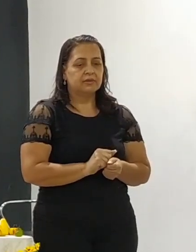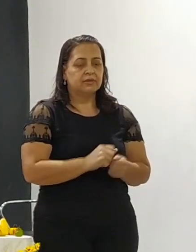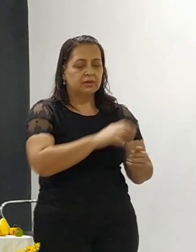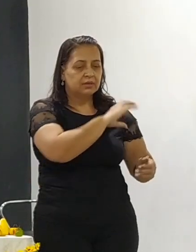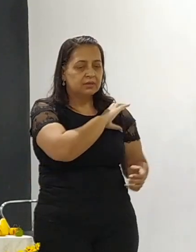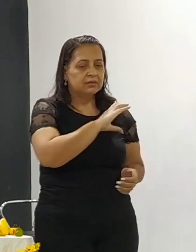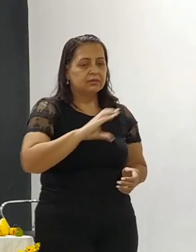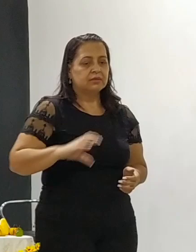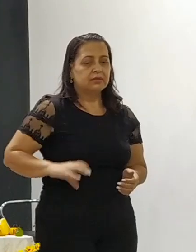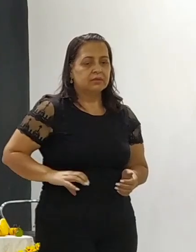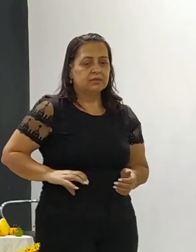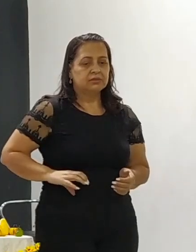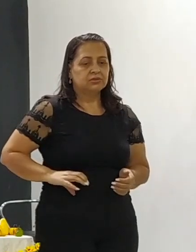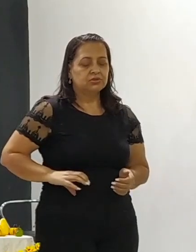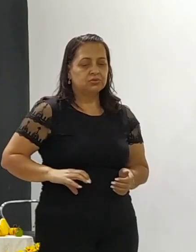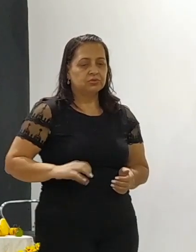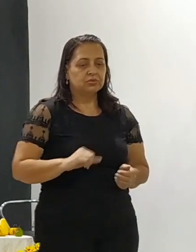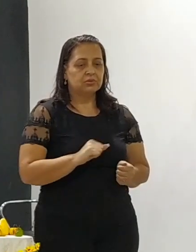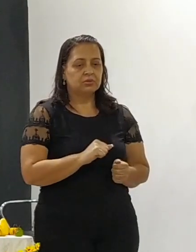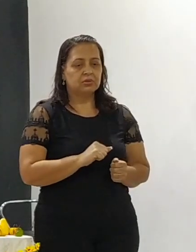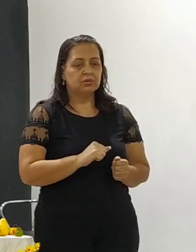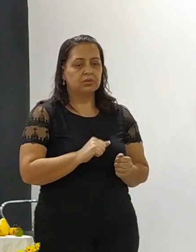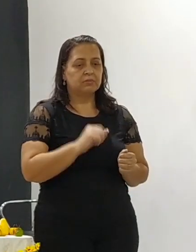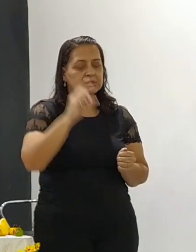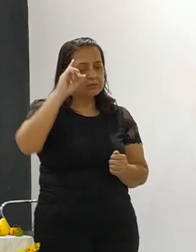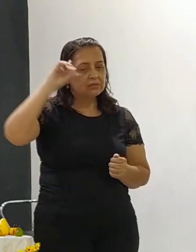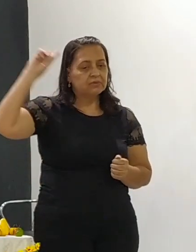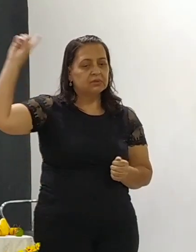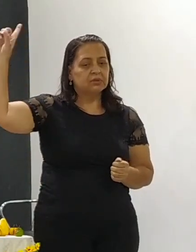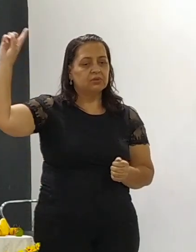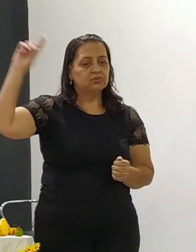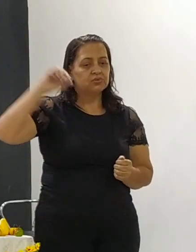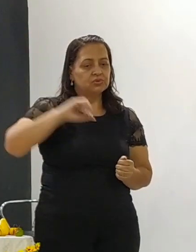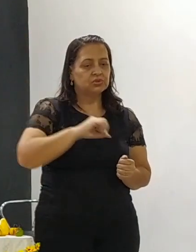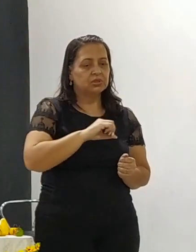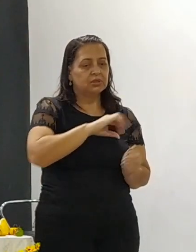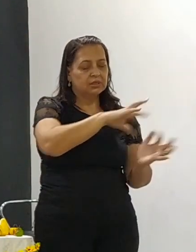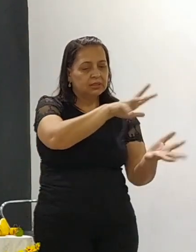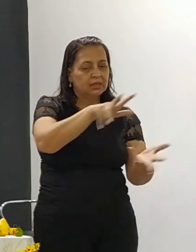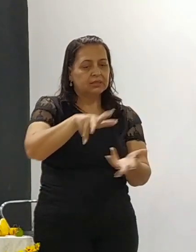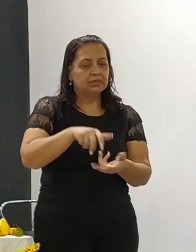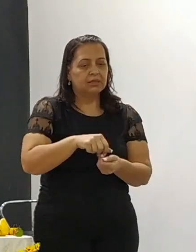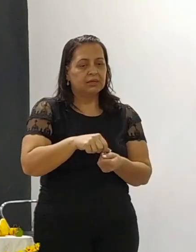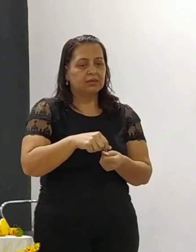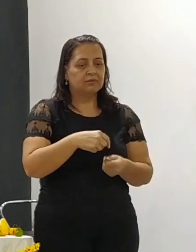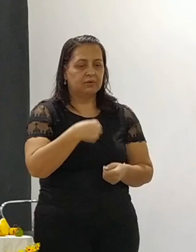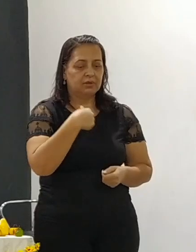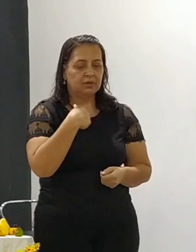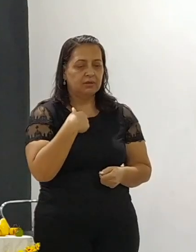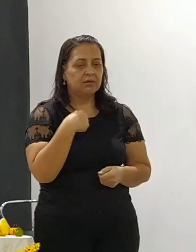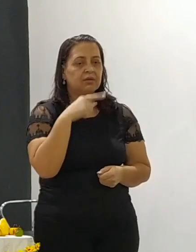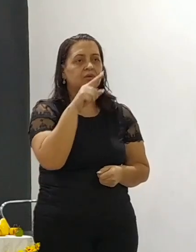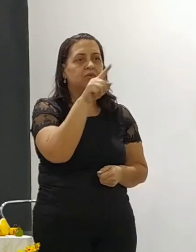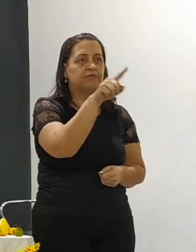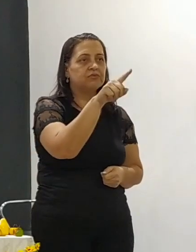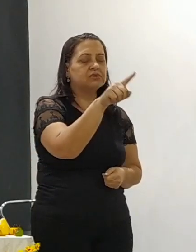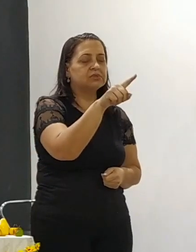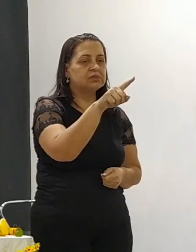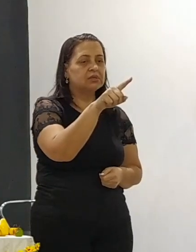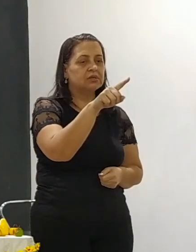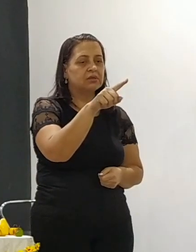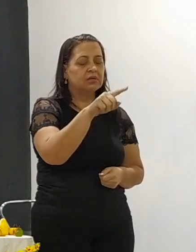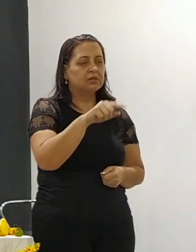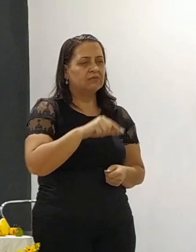aqui na terra, por isso ele podia perdoar pecados. Eu e você vamos representar a Jesus